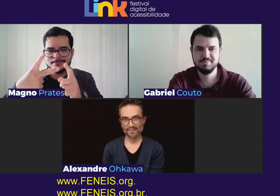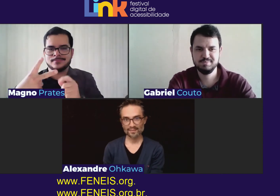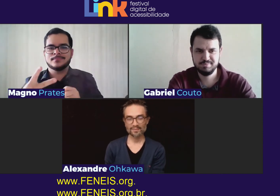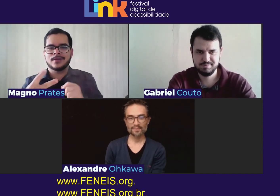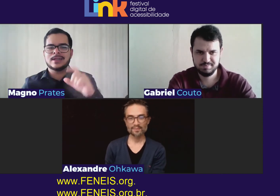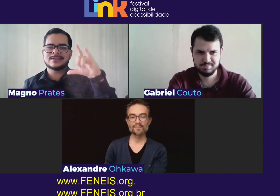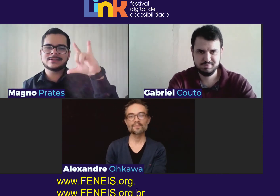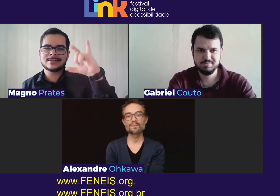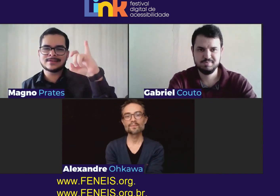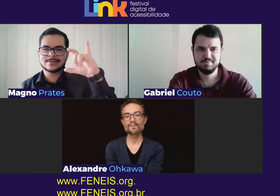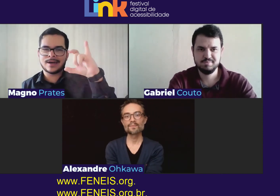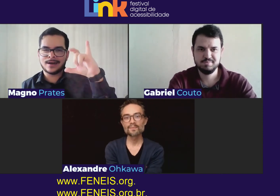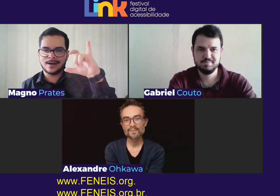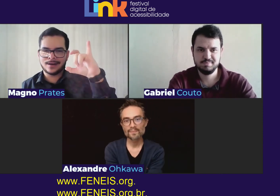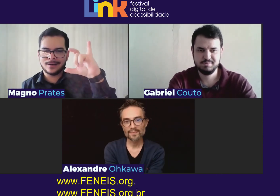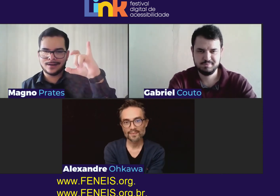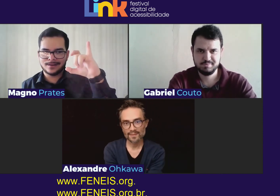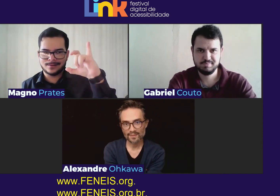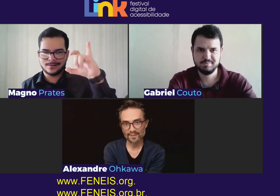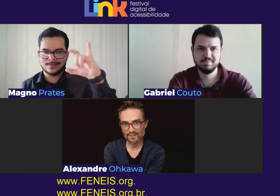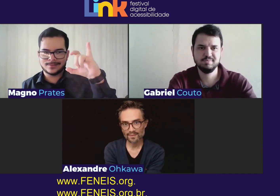O segundo é nosso Instagram,